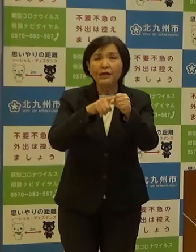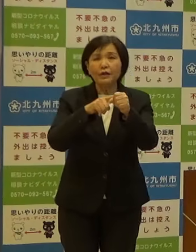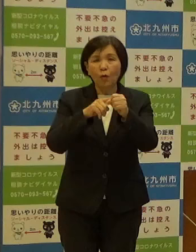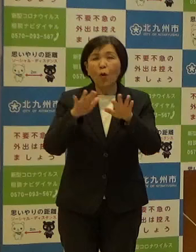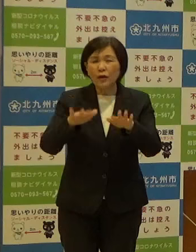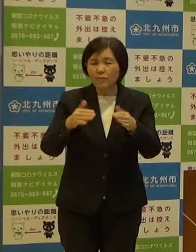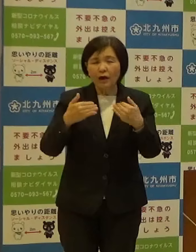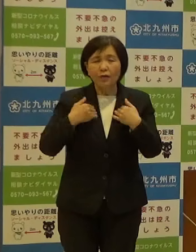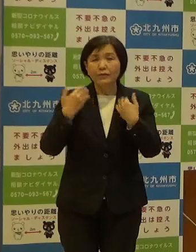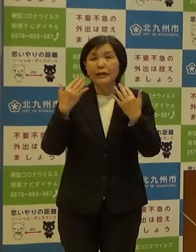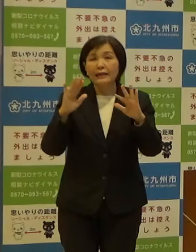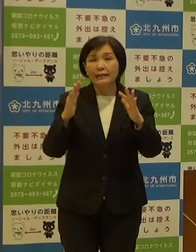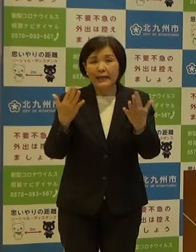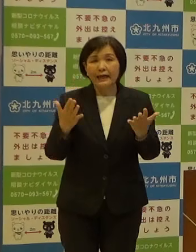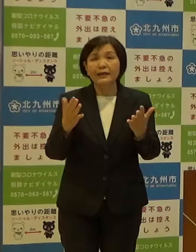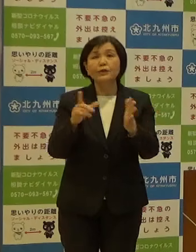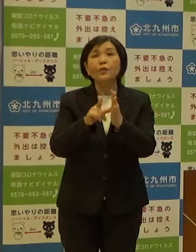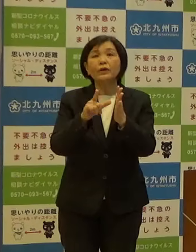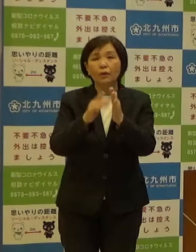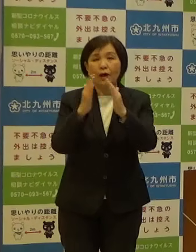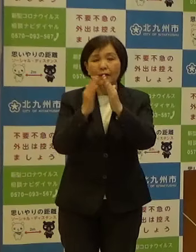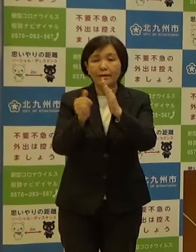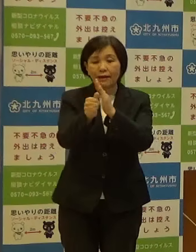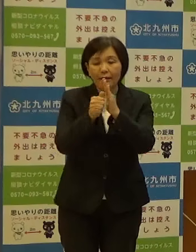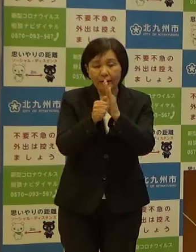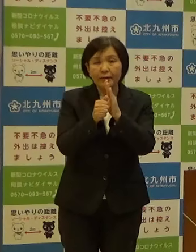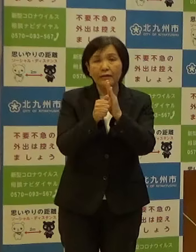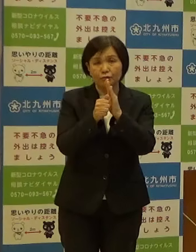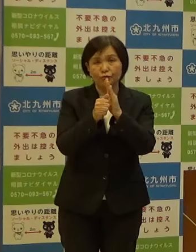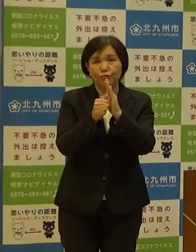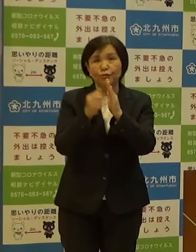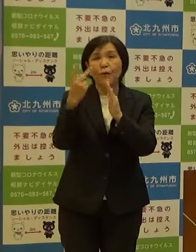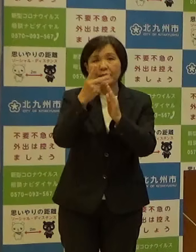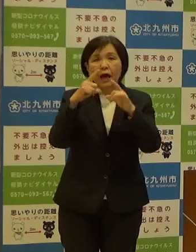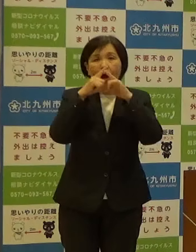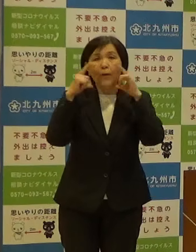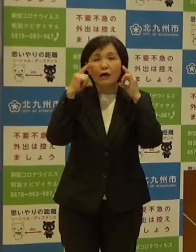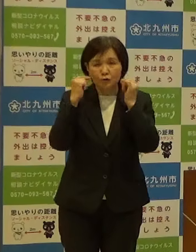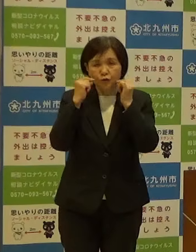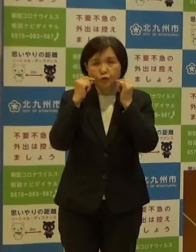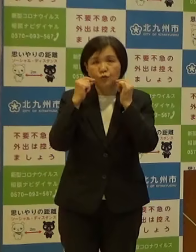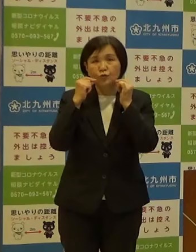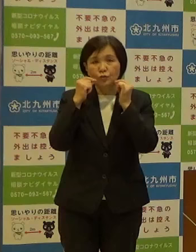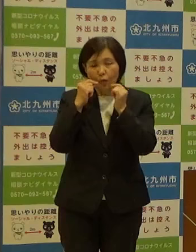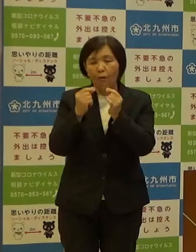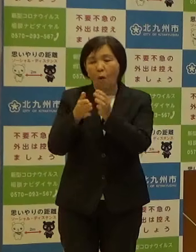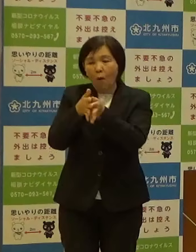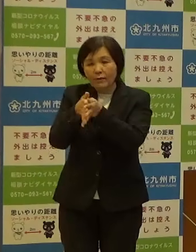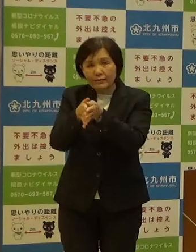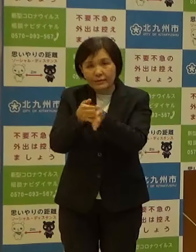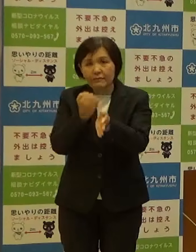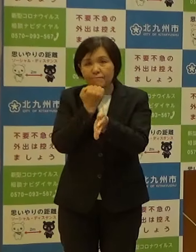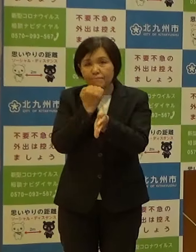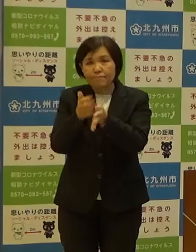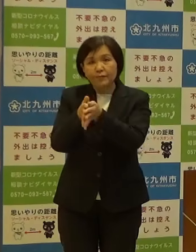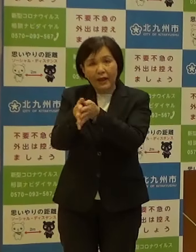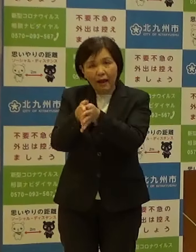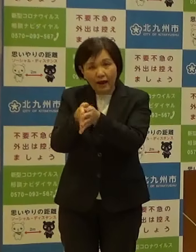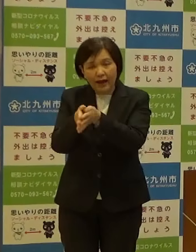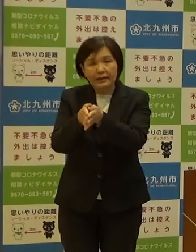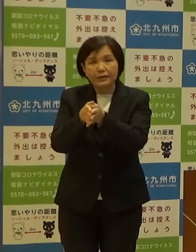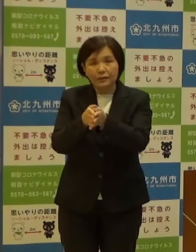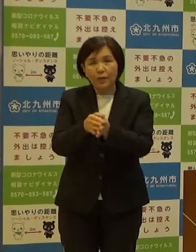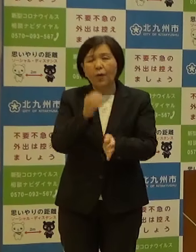を控えるということ、そしてマスクと手洗い、咳エチケットを励行するということ